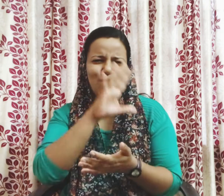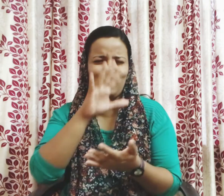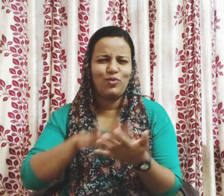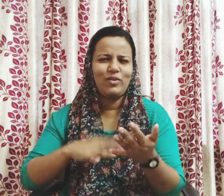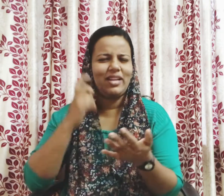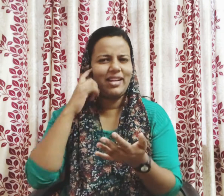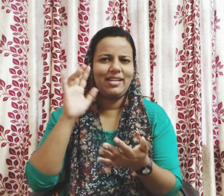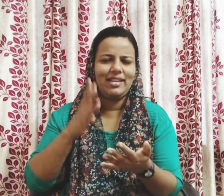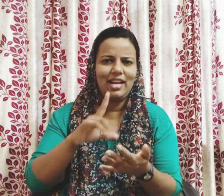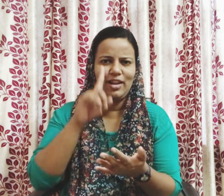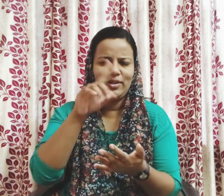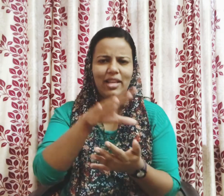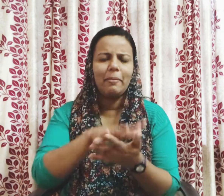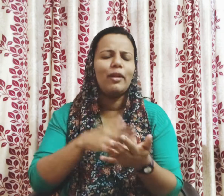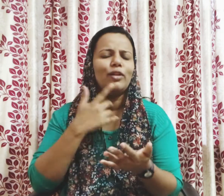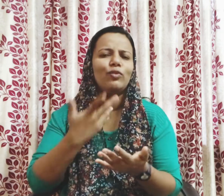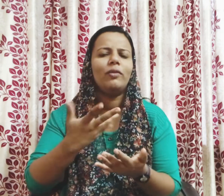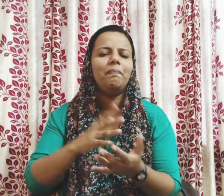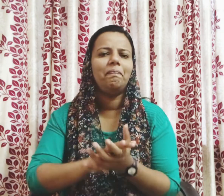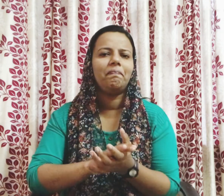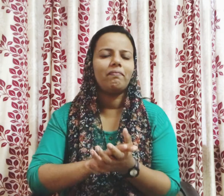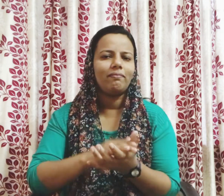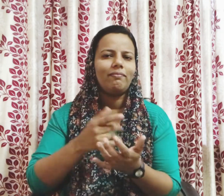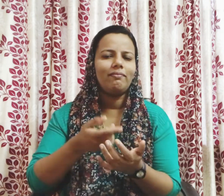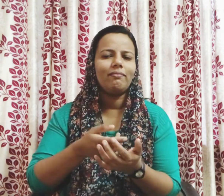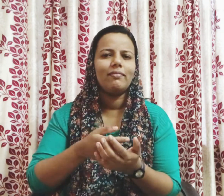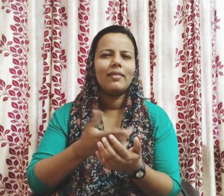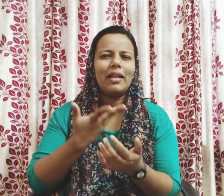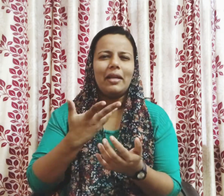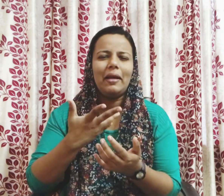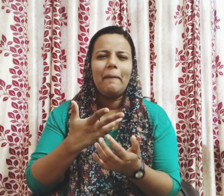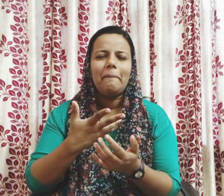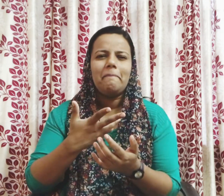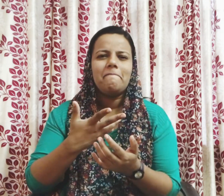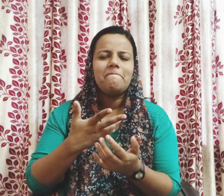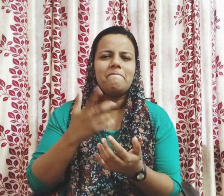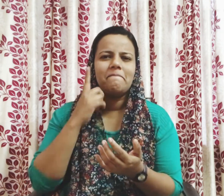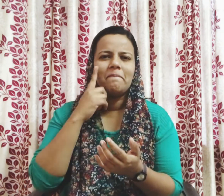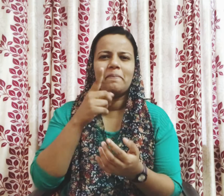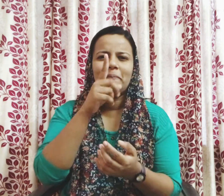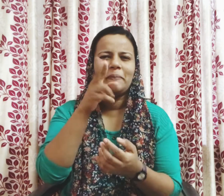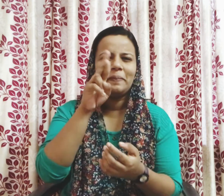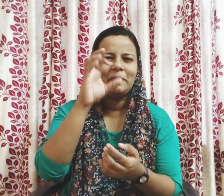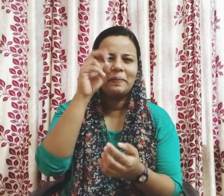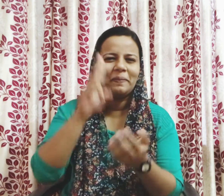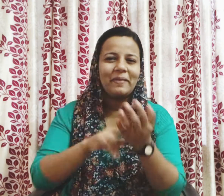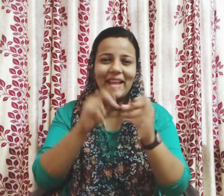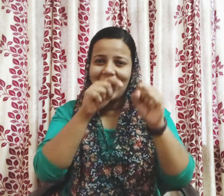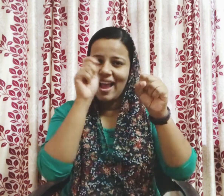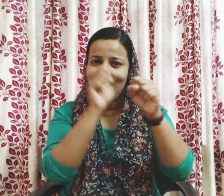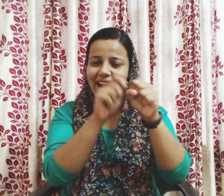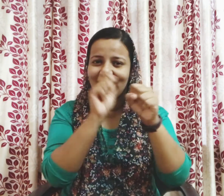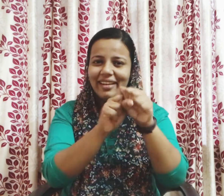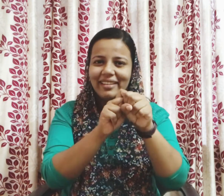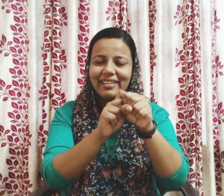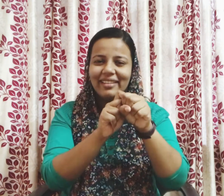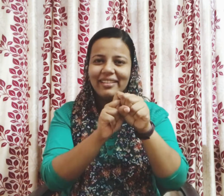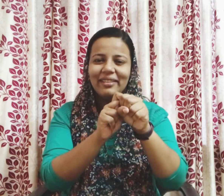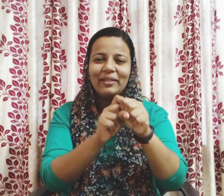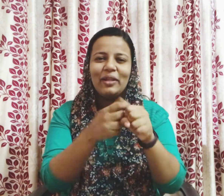കേട്ടില്ല, തുടക്കം മാത്രമേ കേട്ടുള്ളൂ, അതിനകത്ത് ഇങ്ങനെയാ പറയുന്നത്, ഒരു തുരുമ്പിച്ച ഒരു ആണി കാന്തത്തിൻ്റെ കൂടെ ഇട്ട്